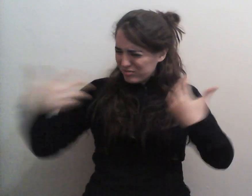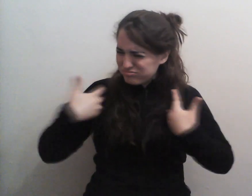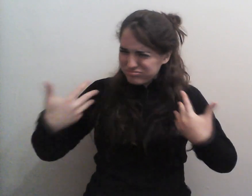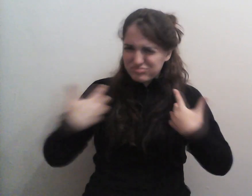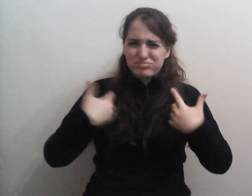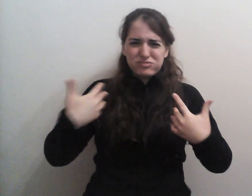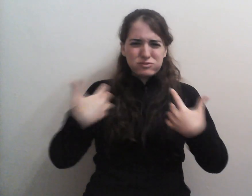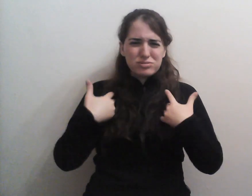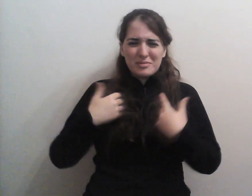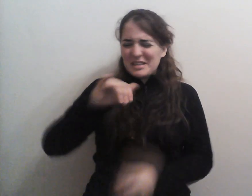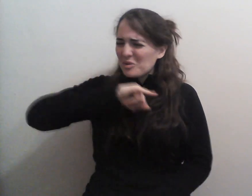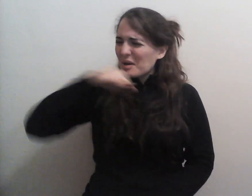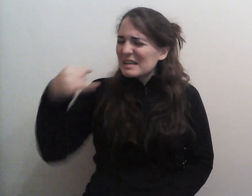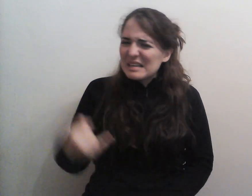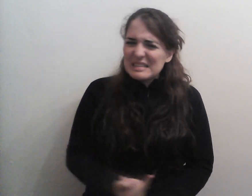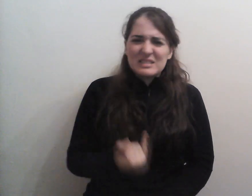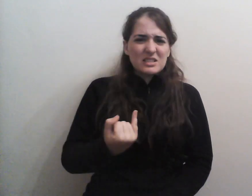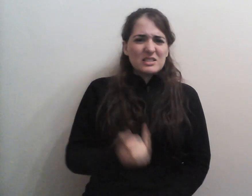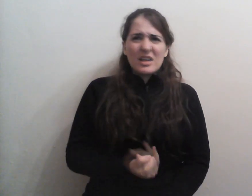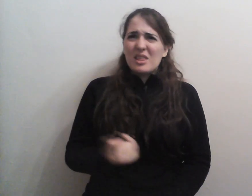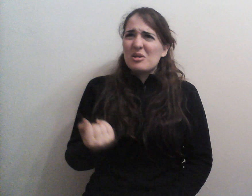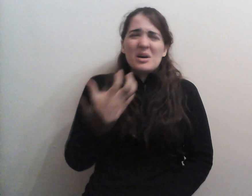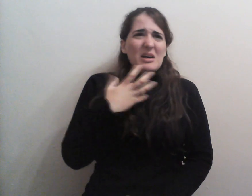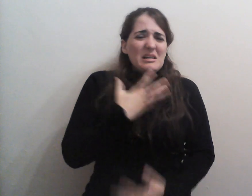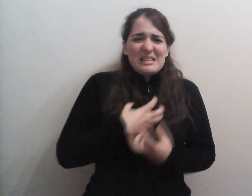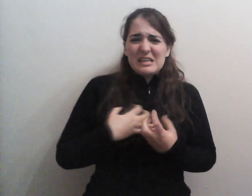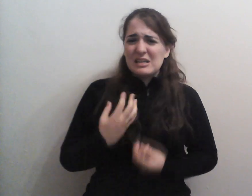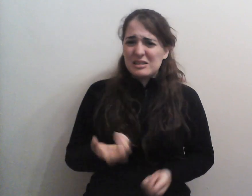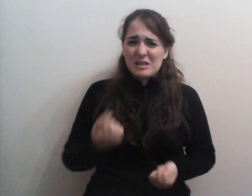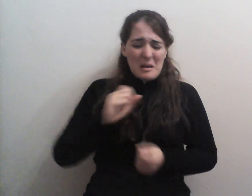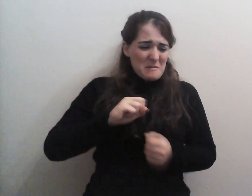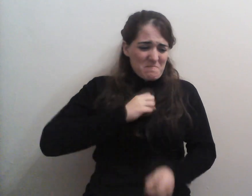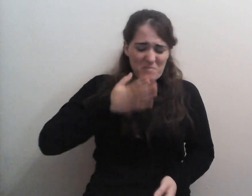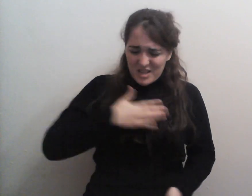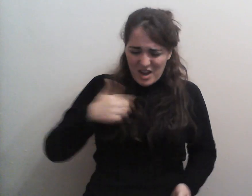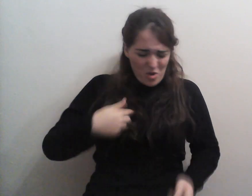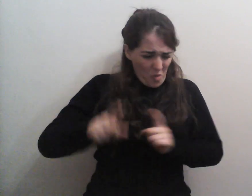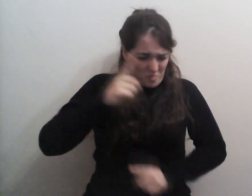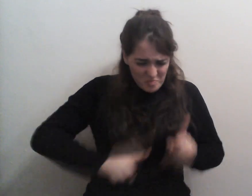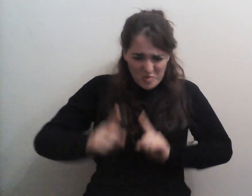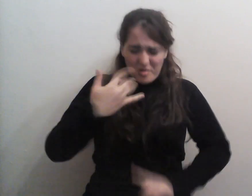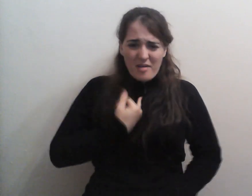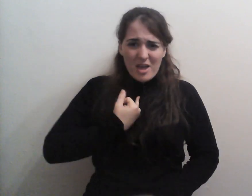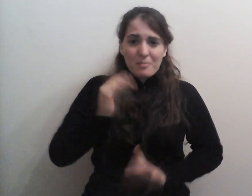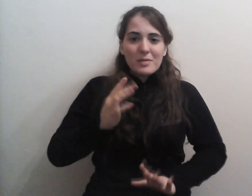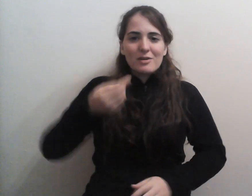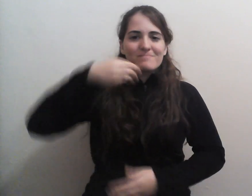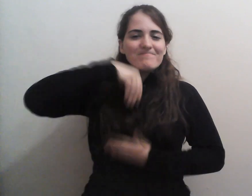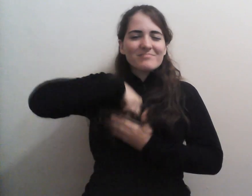frito, cansado, no sabe cómo va a levantarse el día siguiente, tiene un sinfín de problemas, pero dentro hay esperanza. Esperanza.